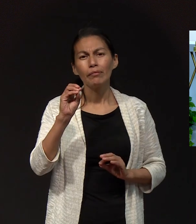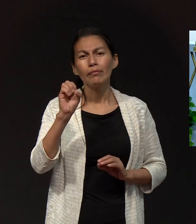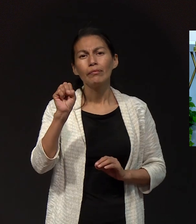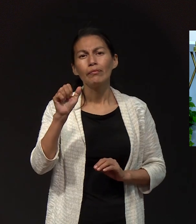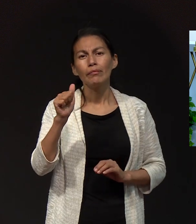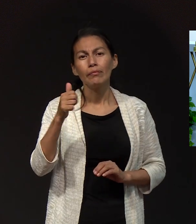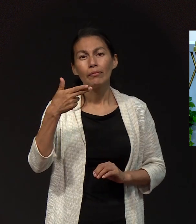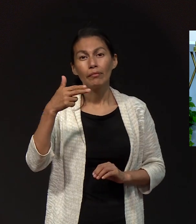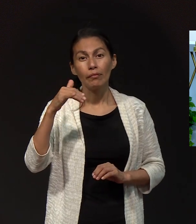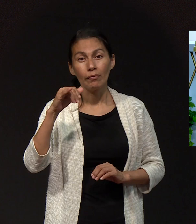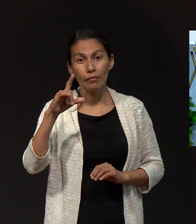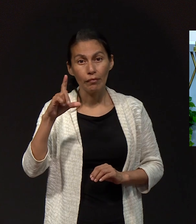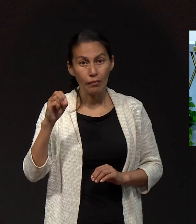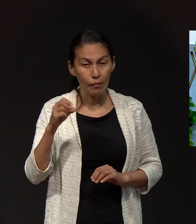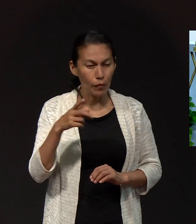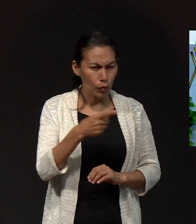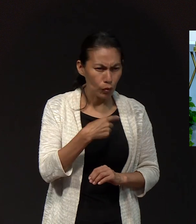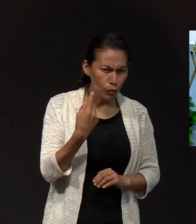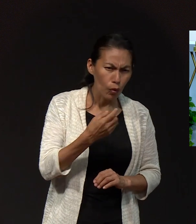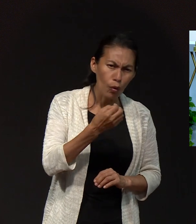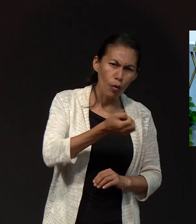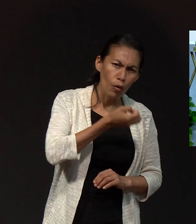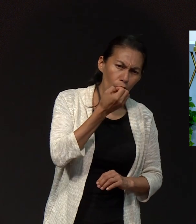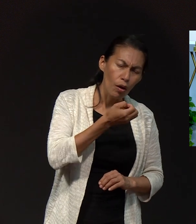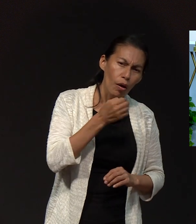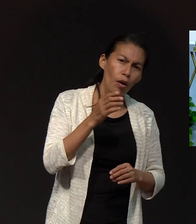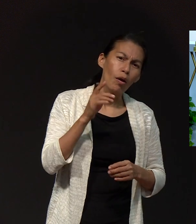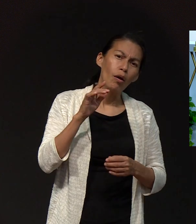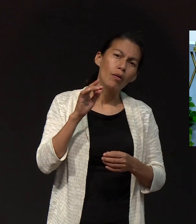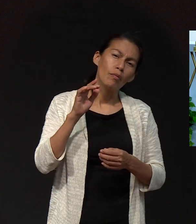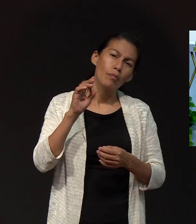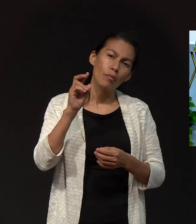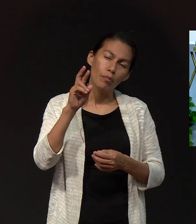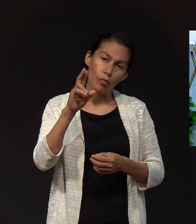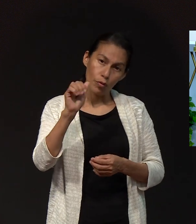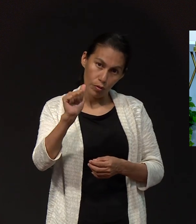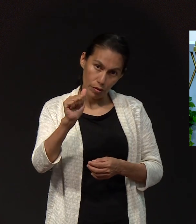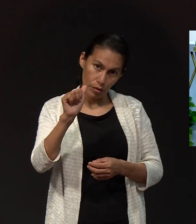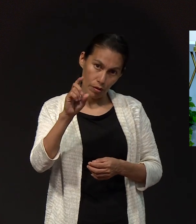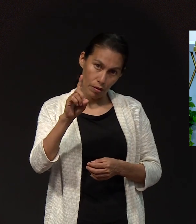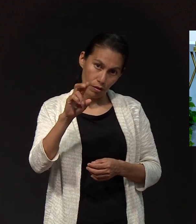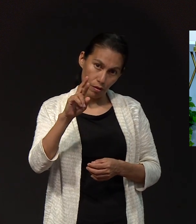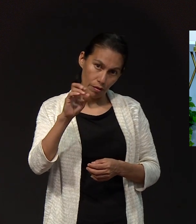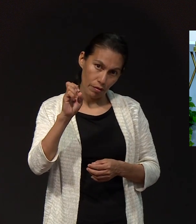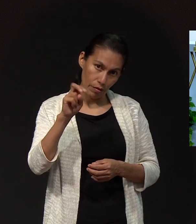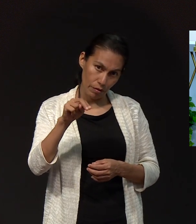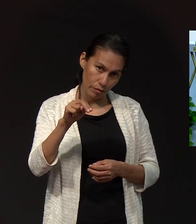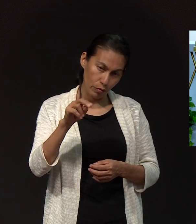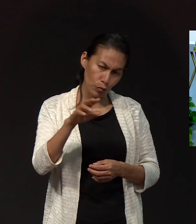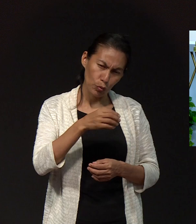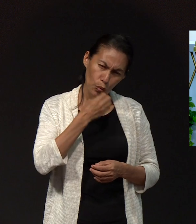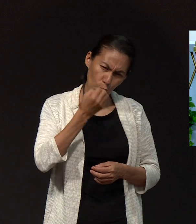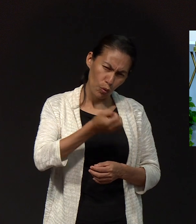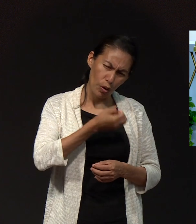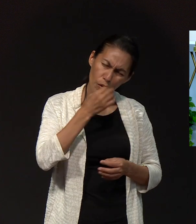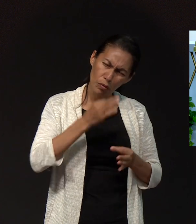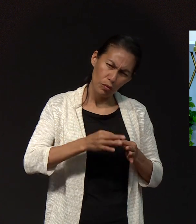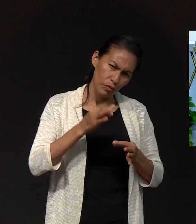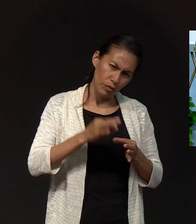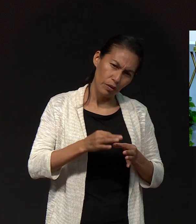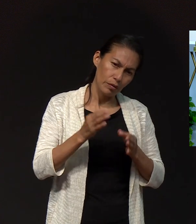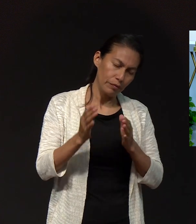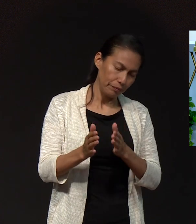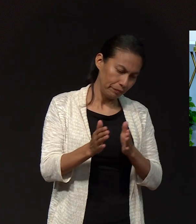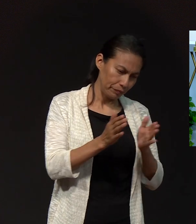Por esta situación especial Con Adrián Vamos a orar por él No lo